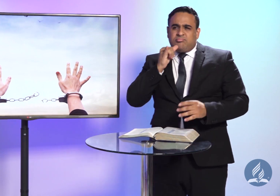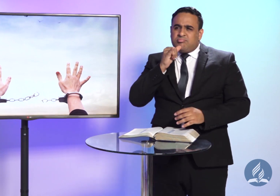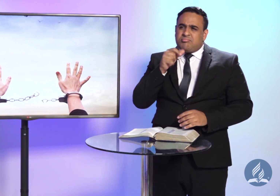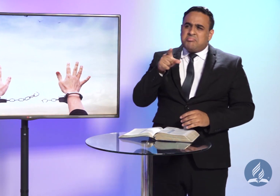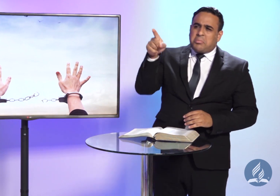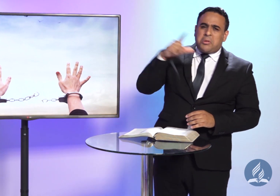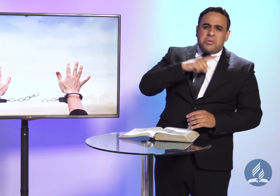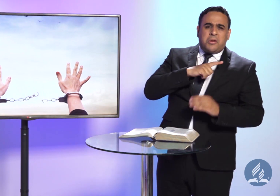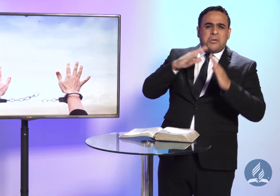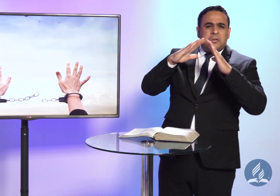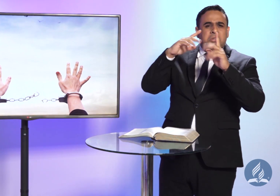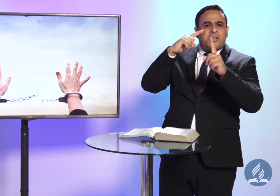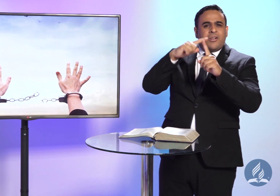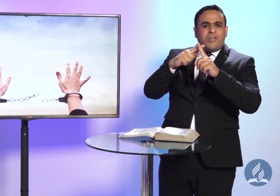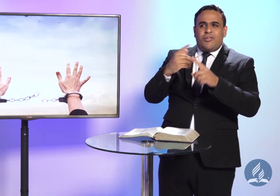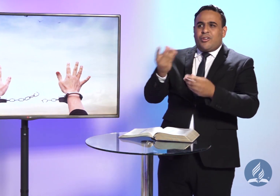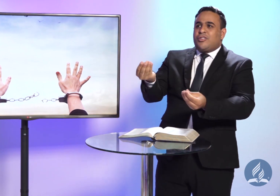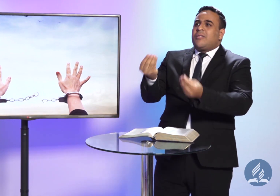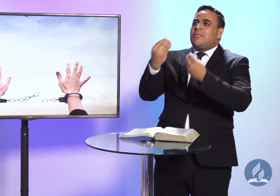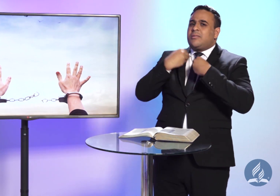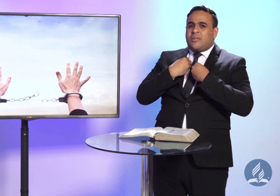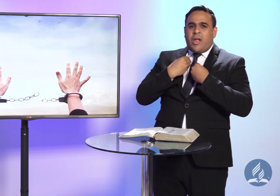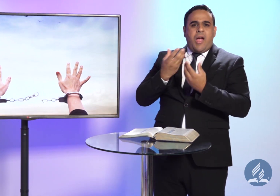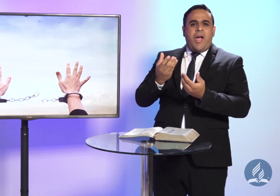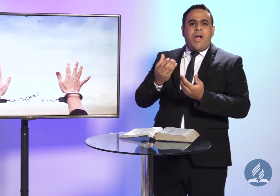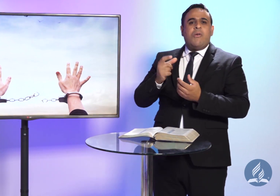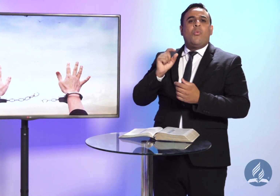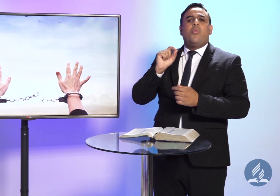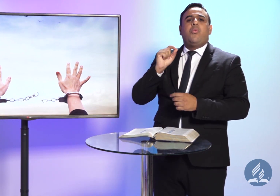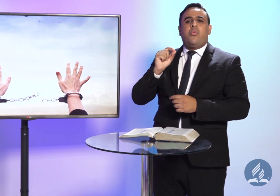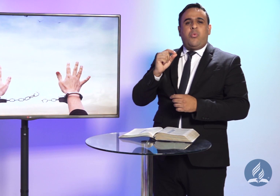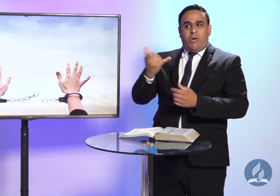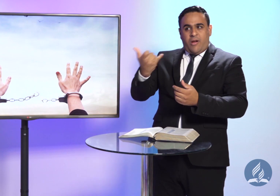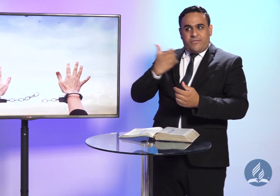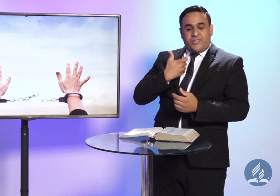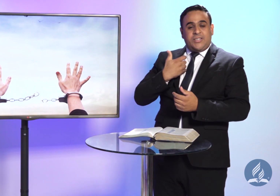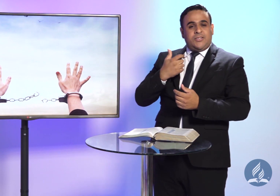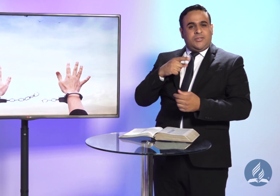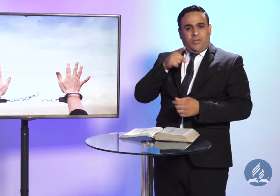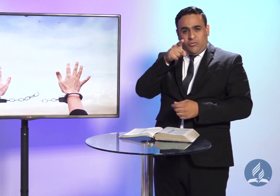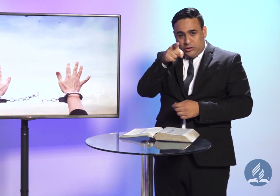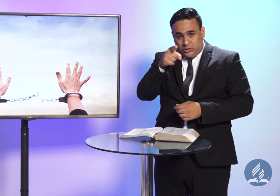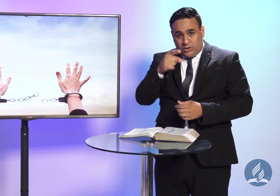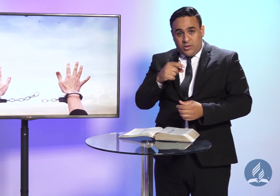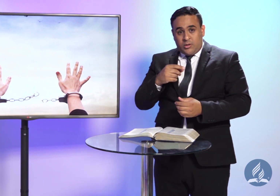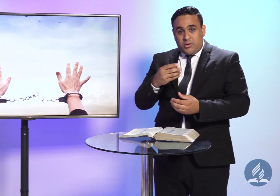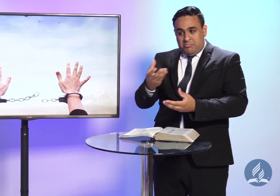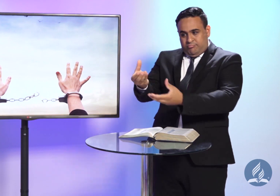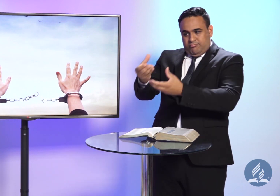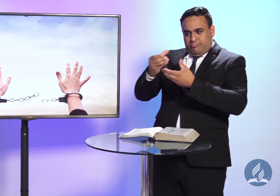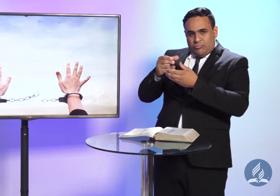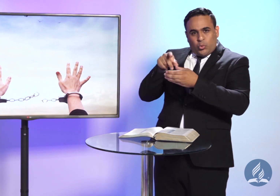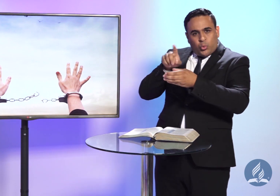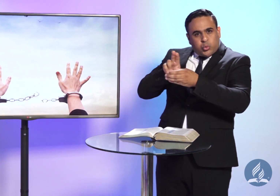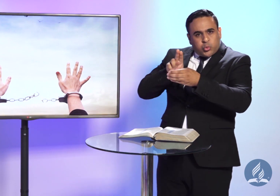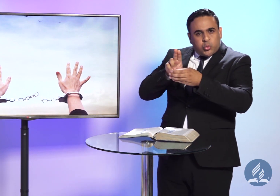acabam não estudando a Bíblia. As pessoas acabam se afastando dos ensinos bíblicos. Por isso